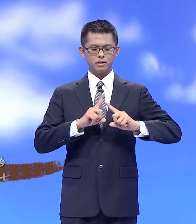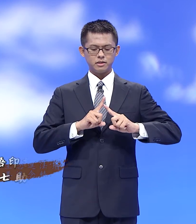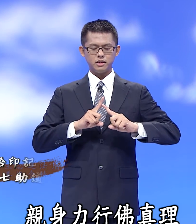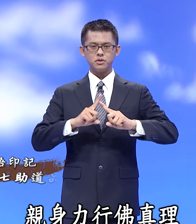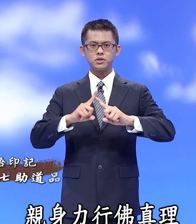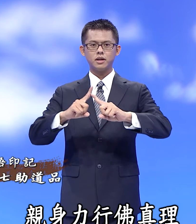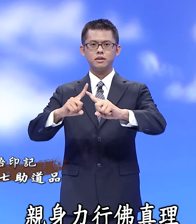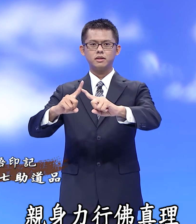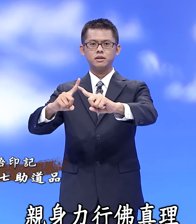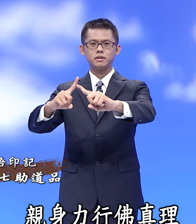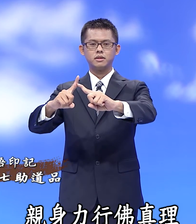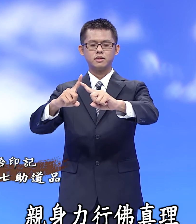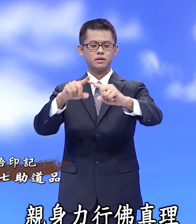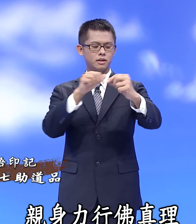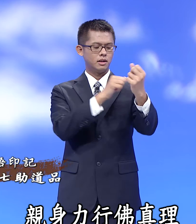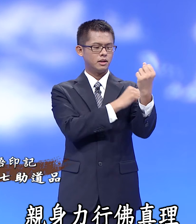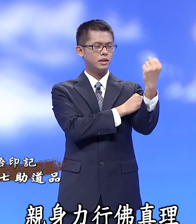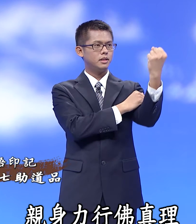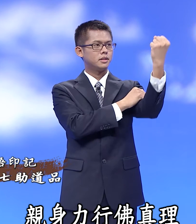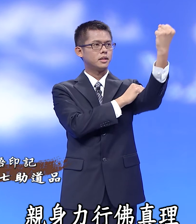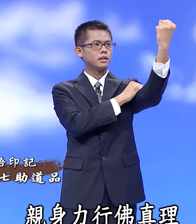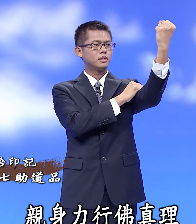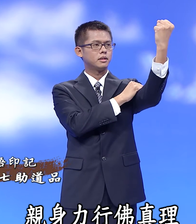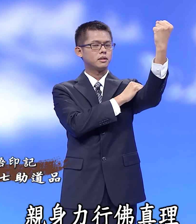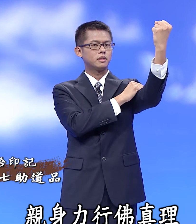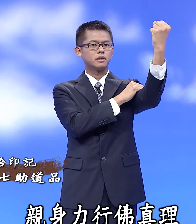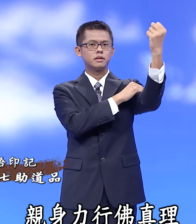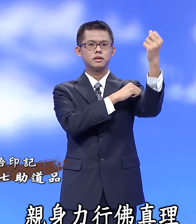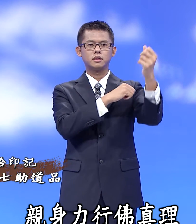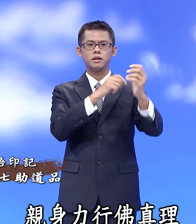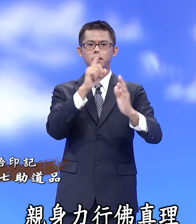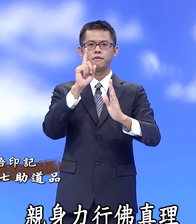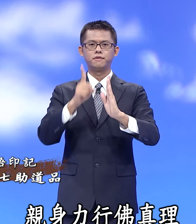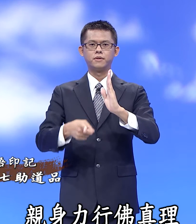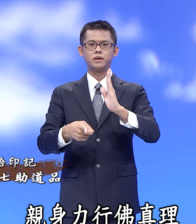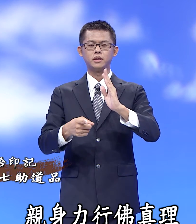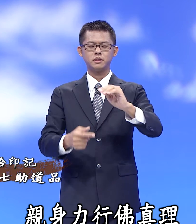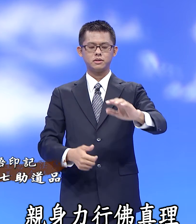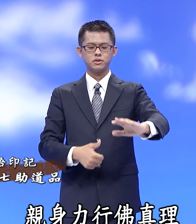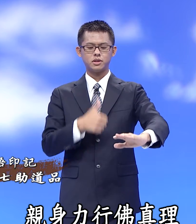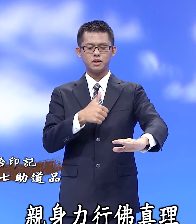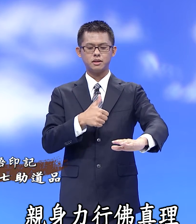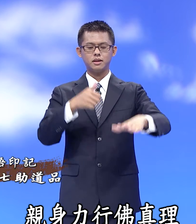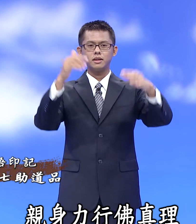亲身力行佛真理，